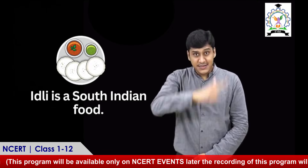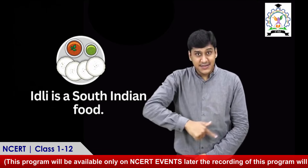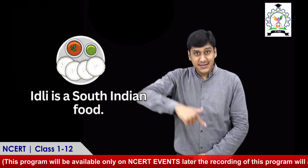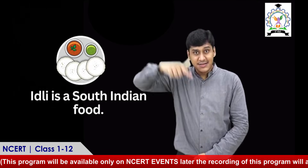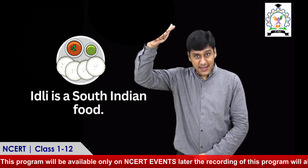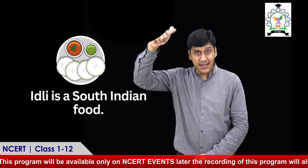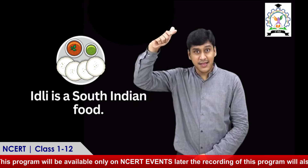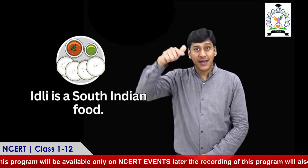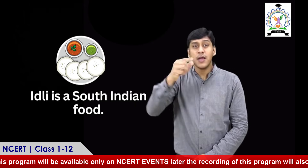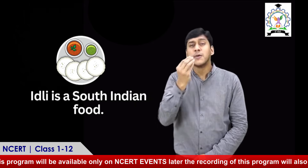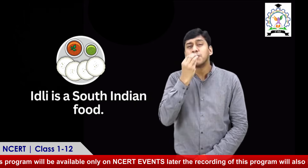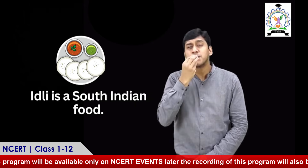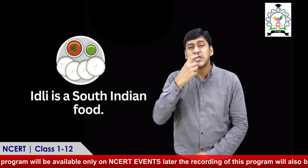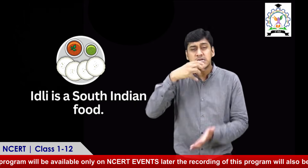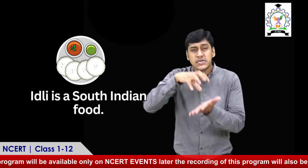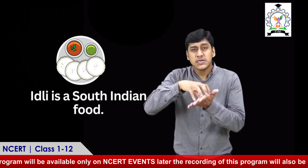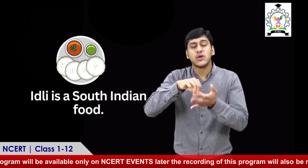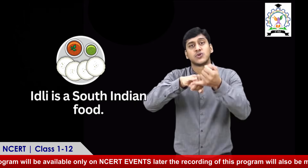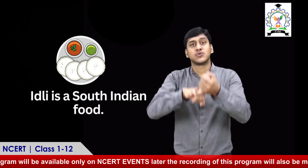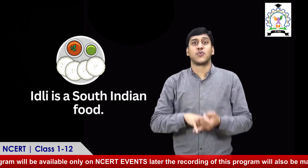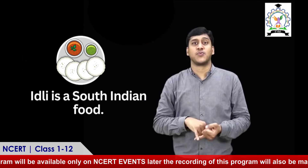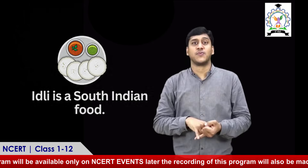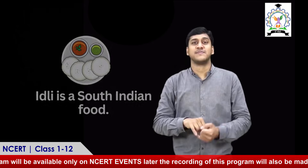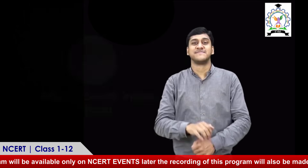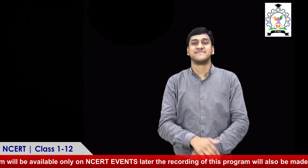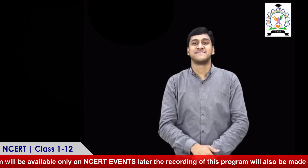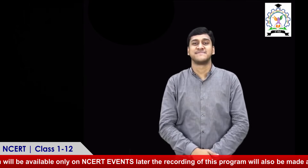इडली एक दक्षिण भारतीय व्यंजन है।